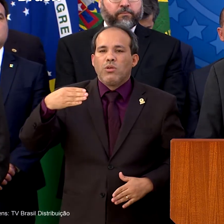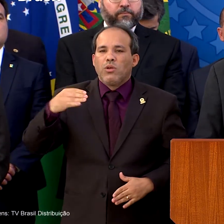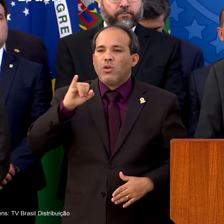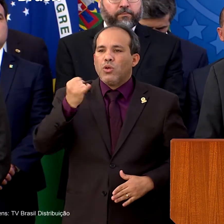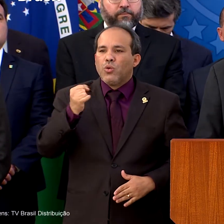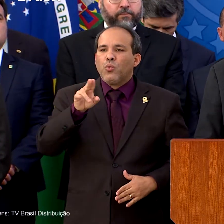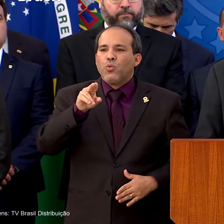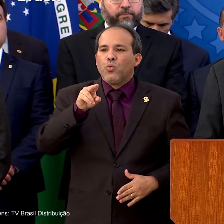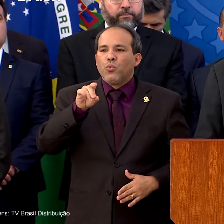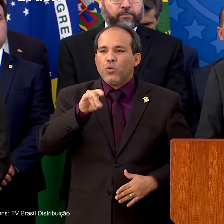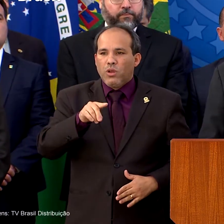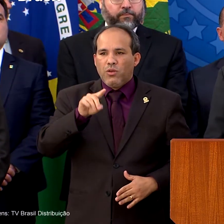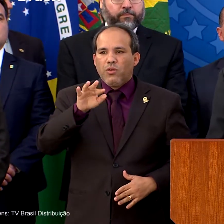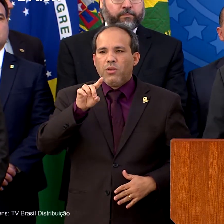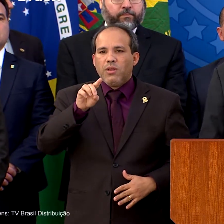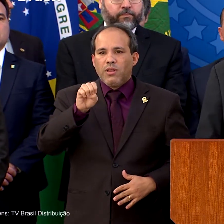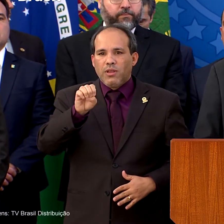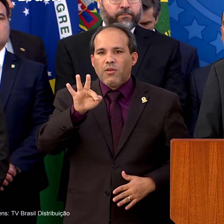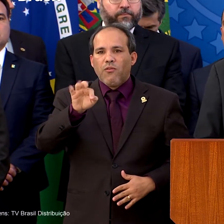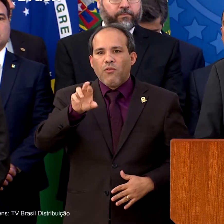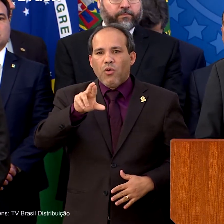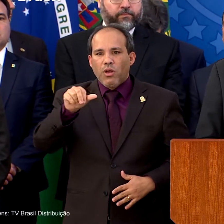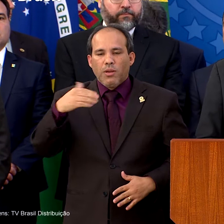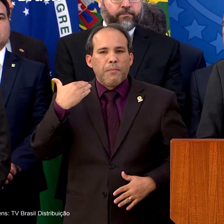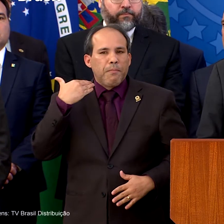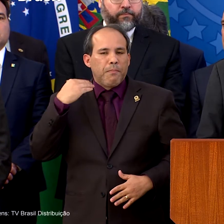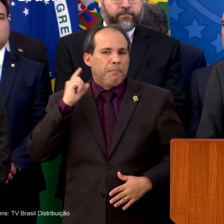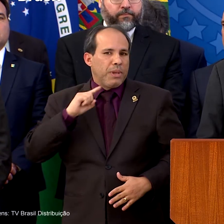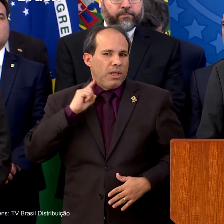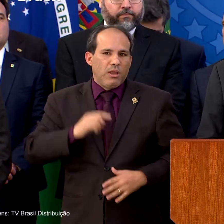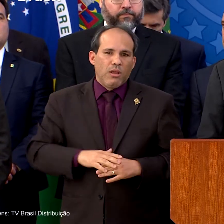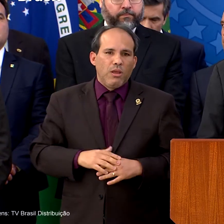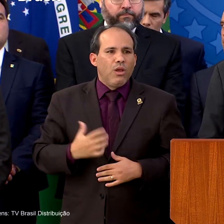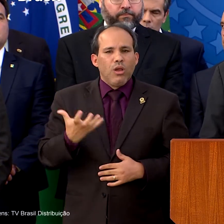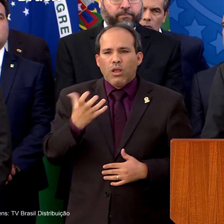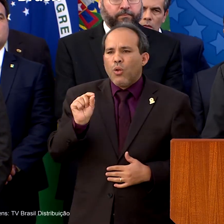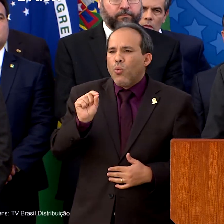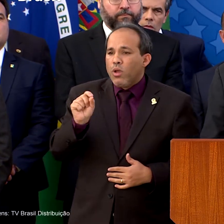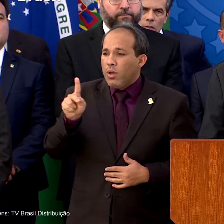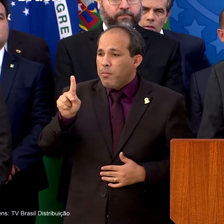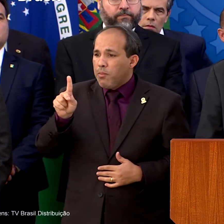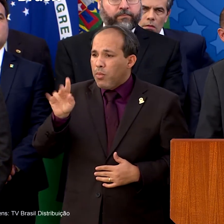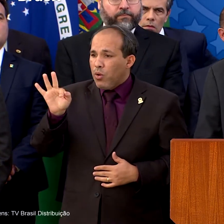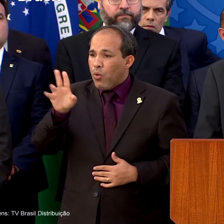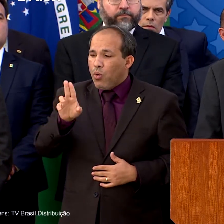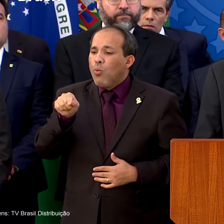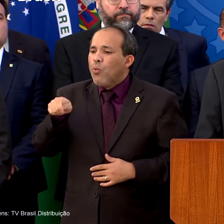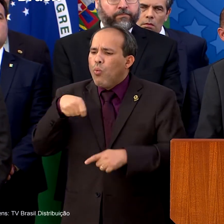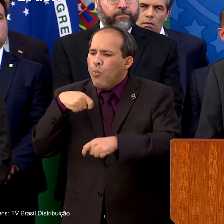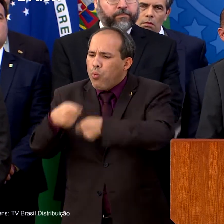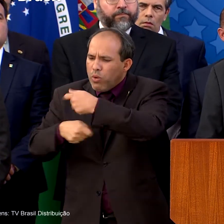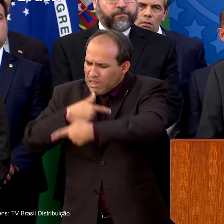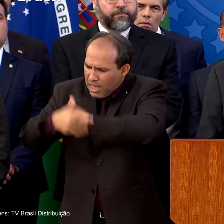bom e o que eu quero que nós queremos da polícia federal que ela seja usada em sua plenitude